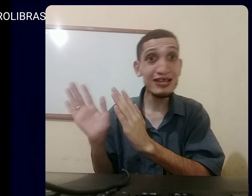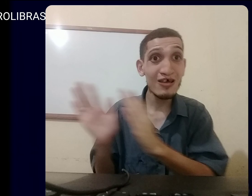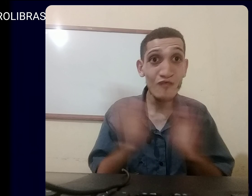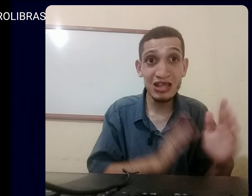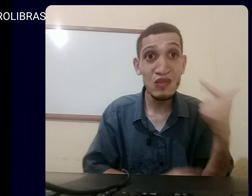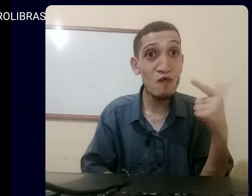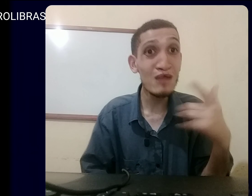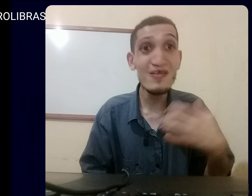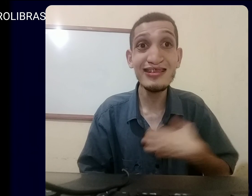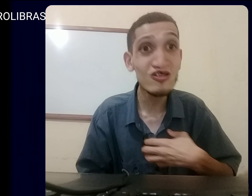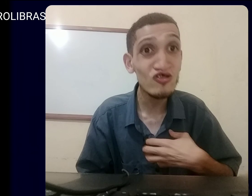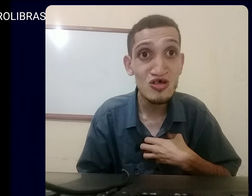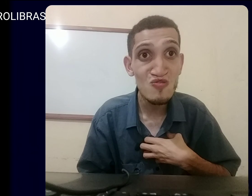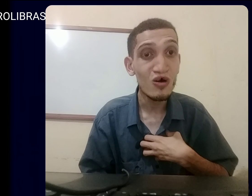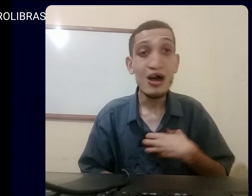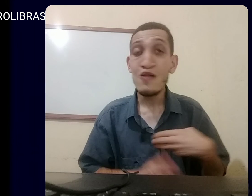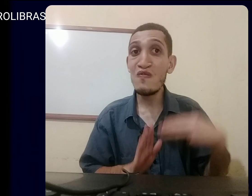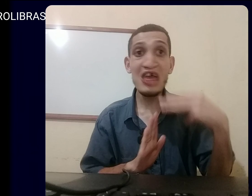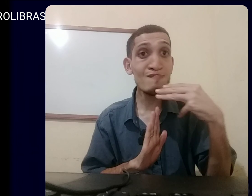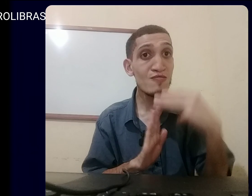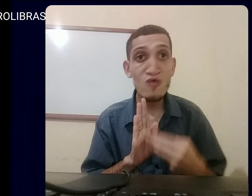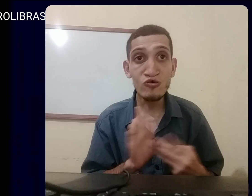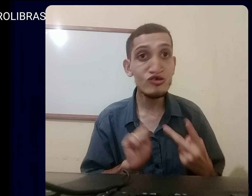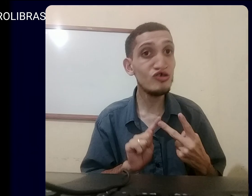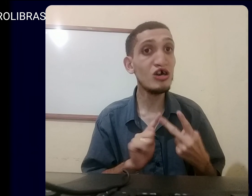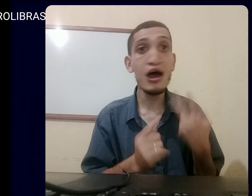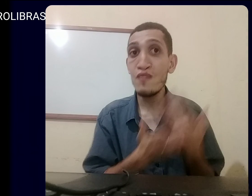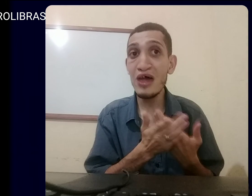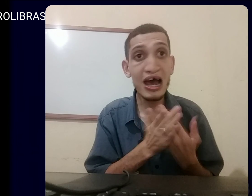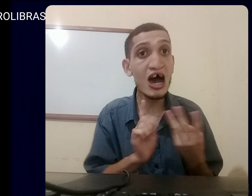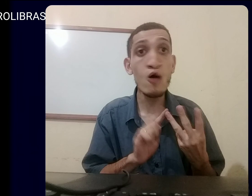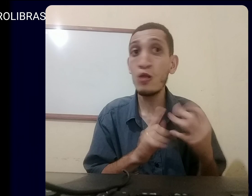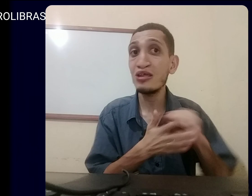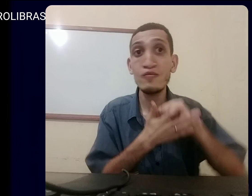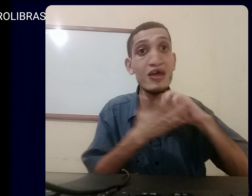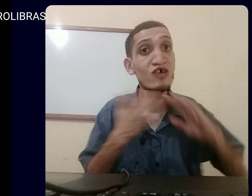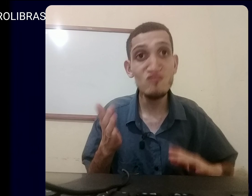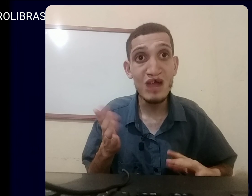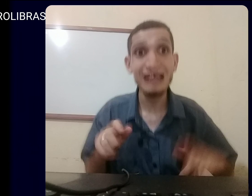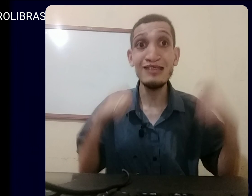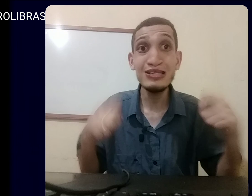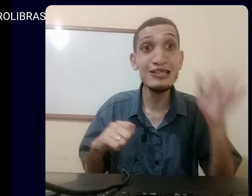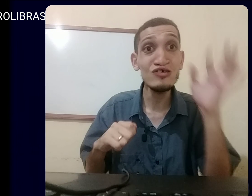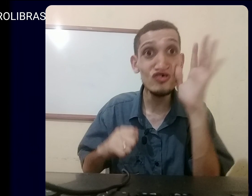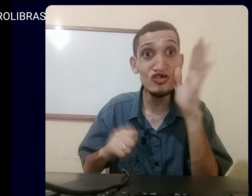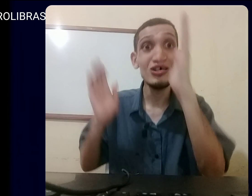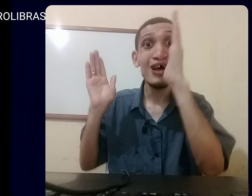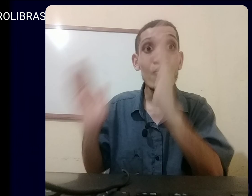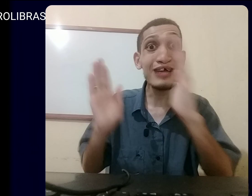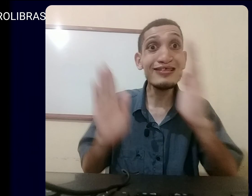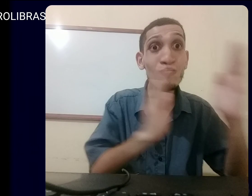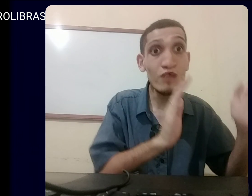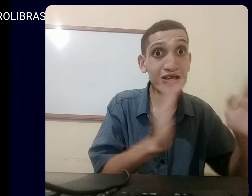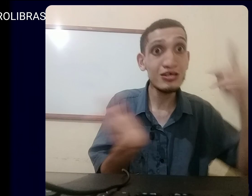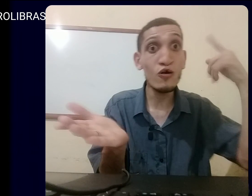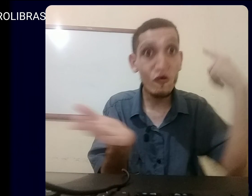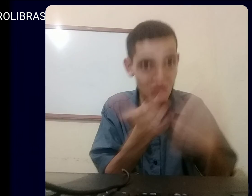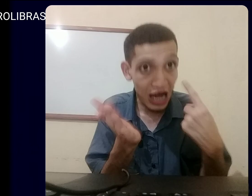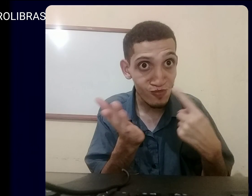perder a sequência, não vai ter sentido, nem a metodologia, nem a aula e nem a atividade, você precisa assistir na